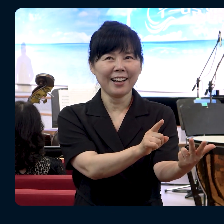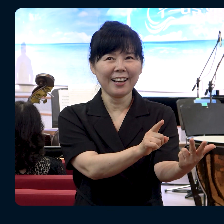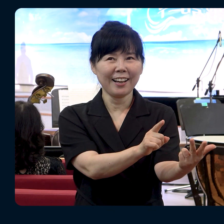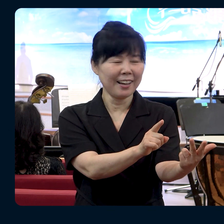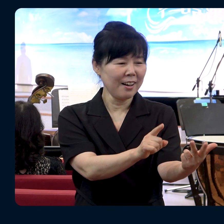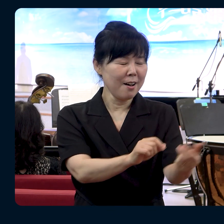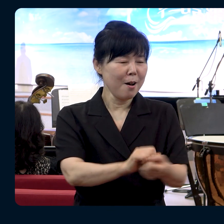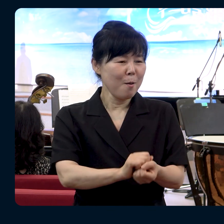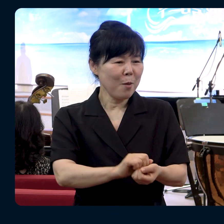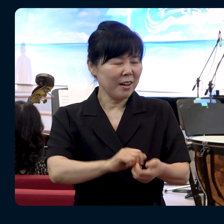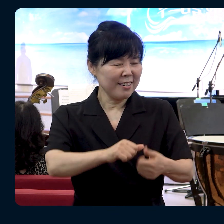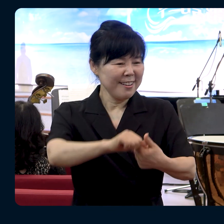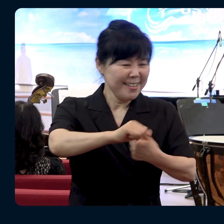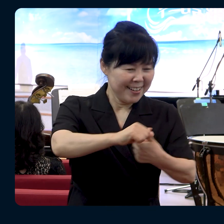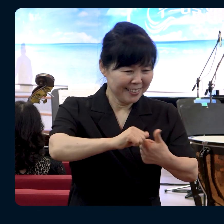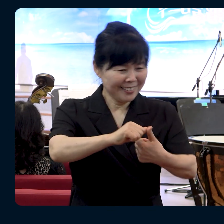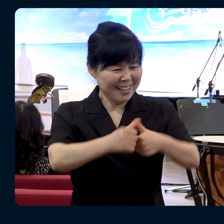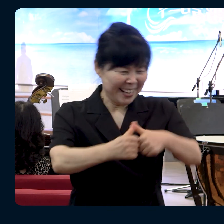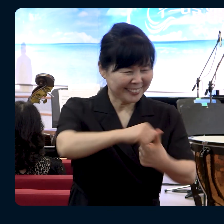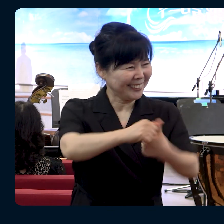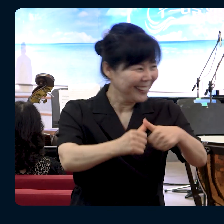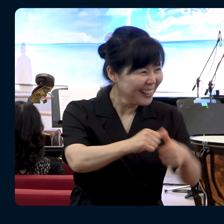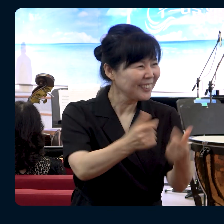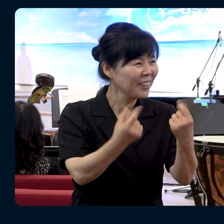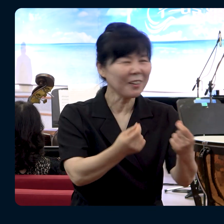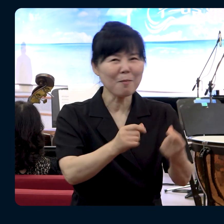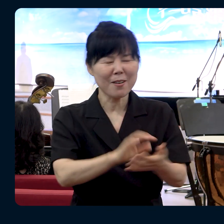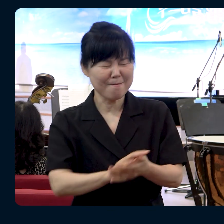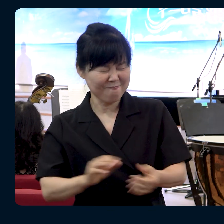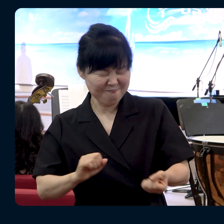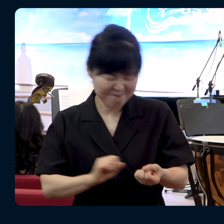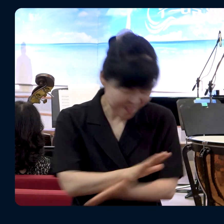자기들끼리 레슬링하고 있는 거예요. 막 권투하고.